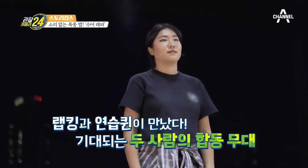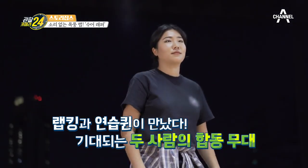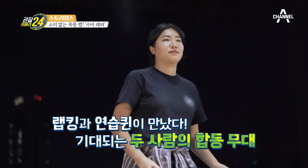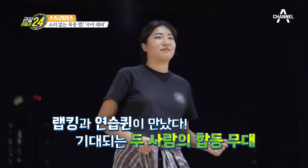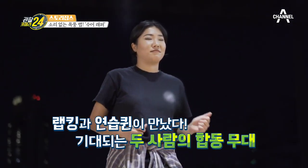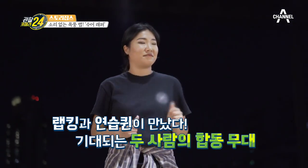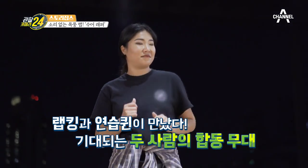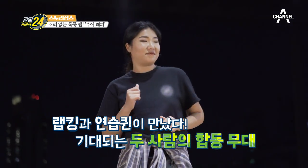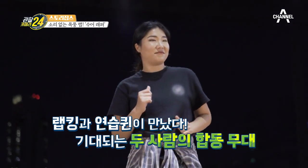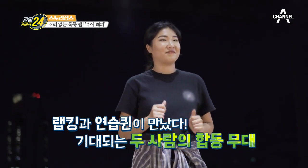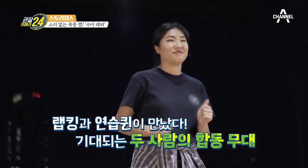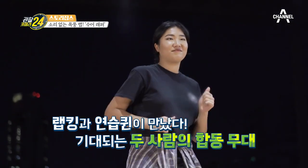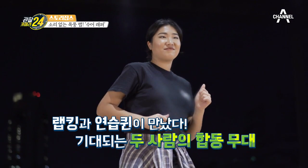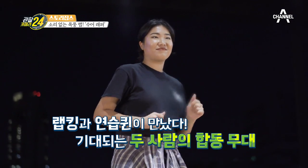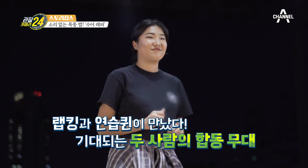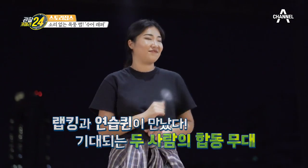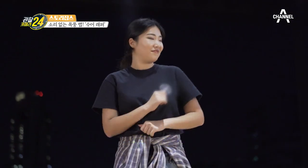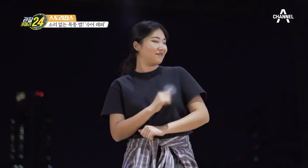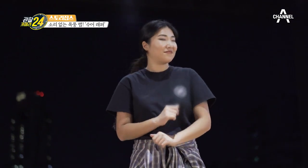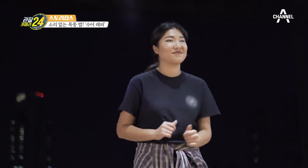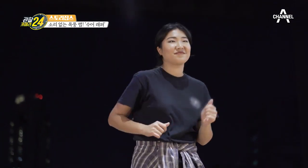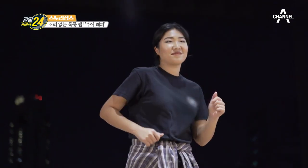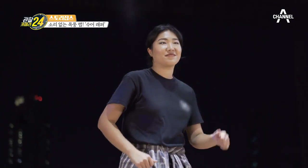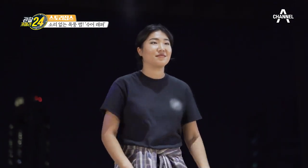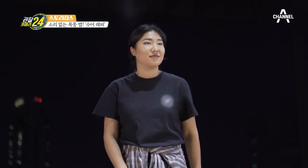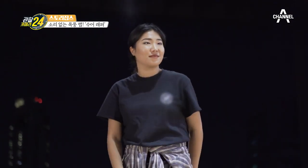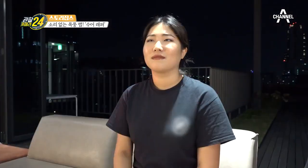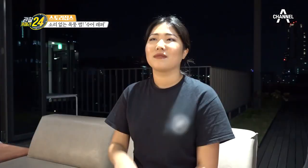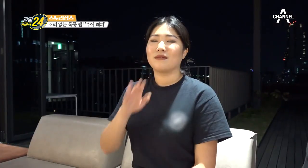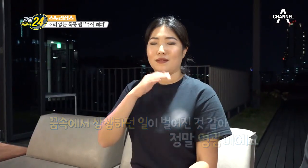준비한 스페셜 무대 지현 씨 준비됐나요?